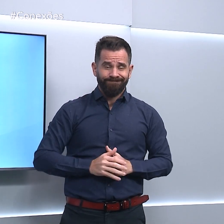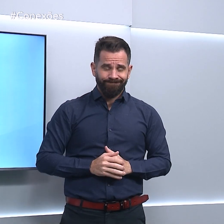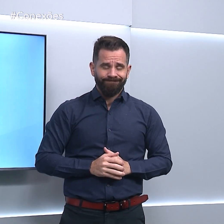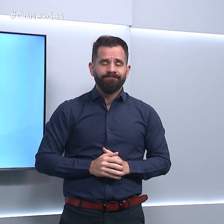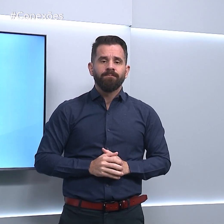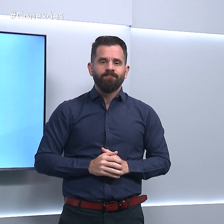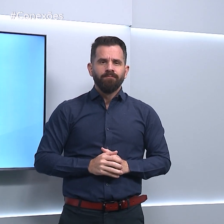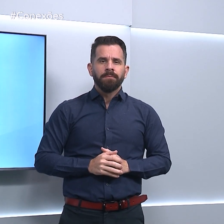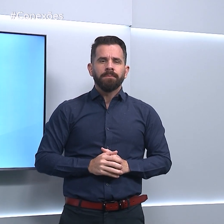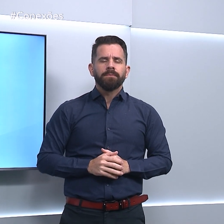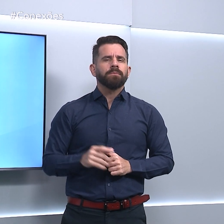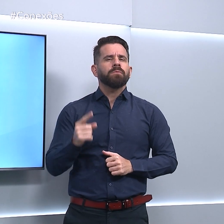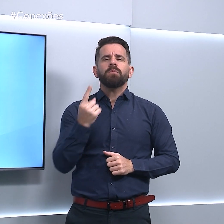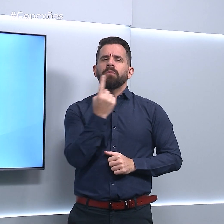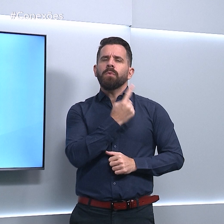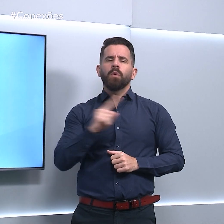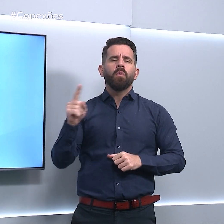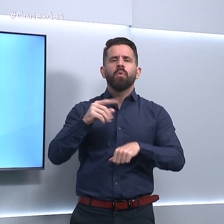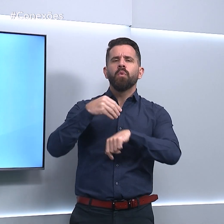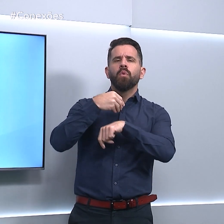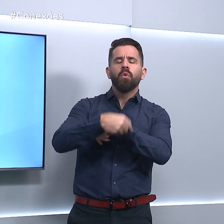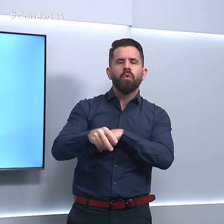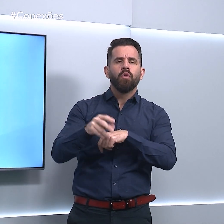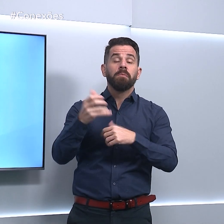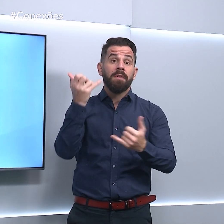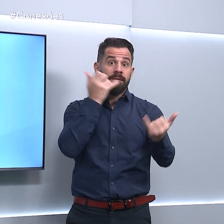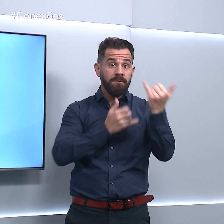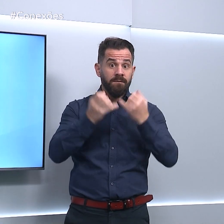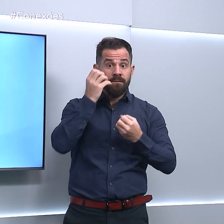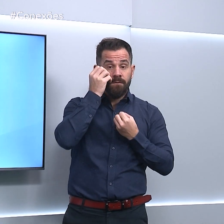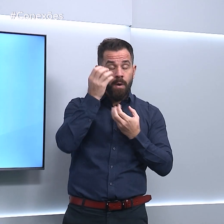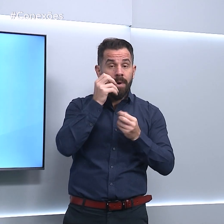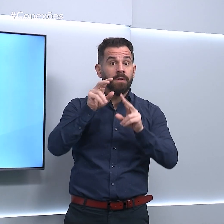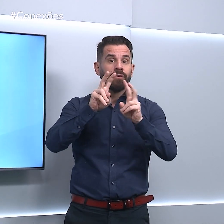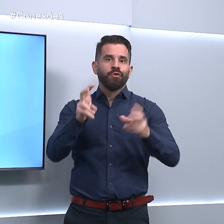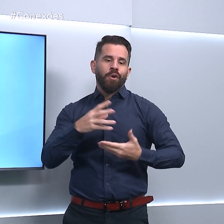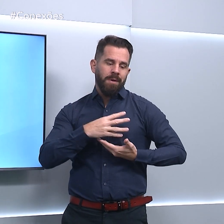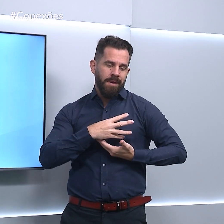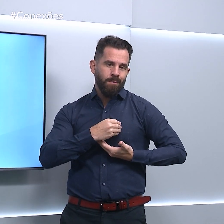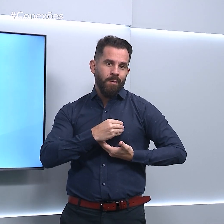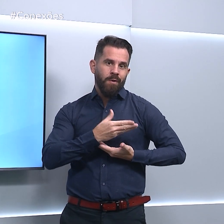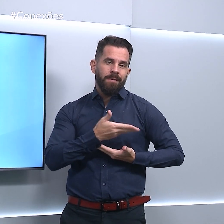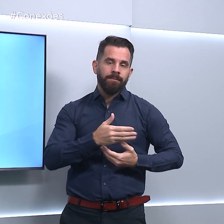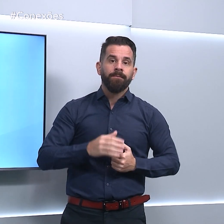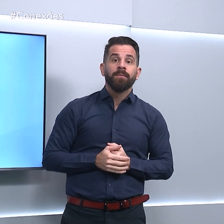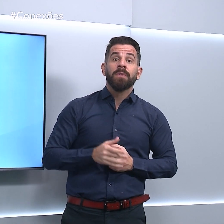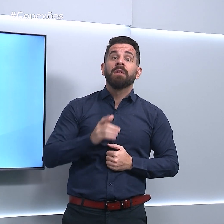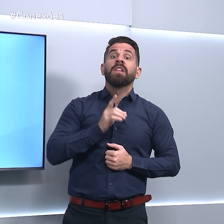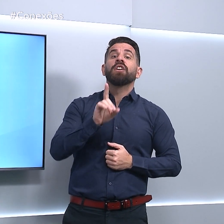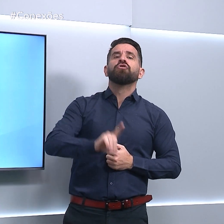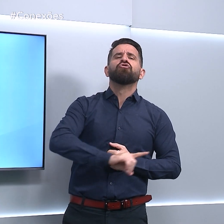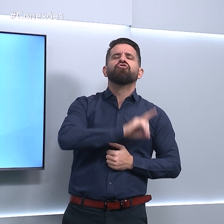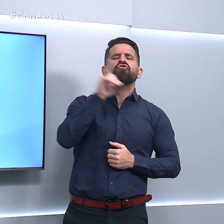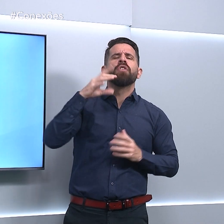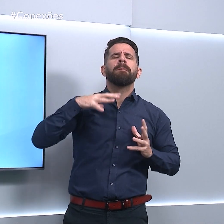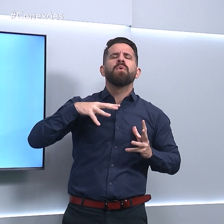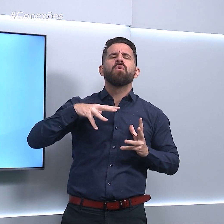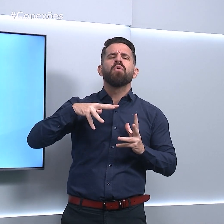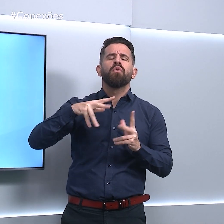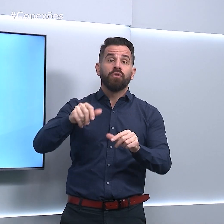E para encerrar, uma informação internacional falando sobre amamentação. A Semana Mundial da Amamentação